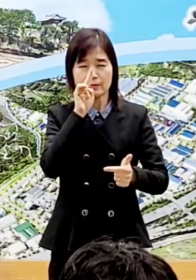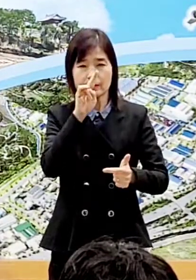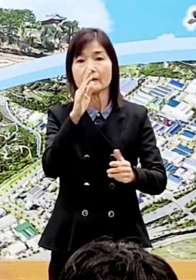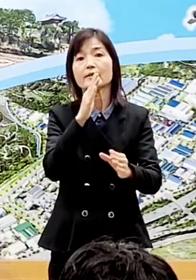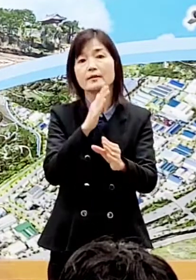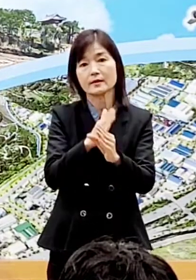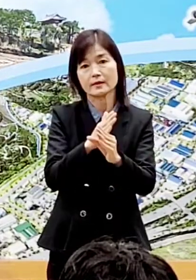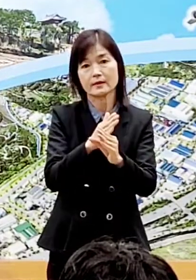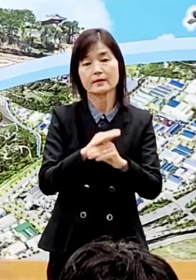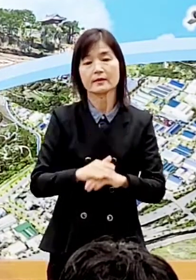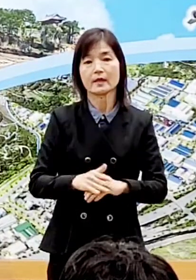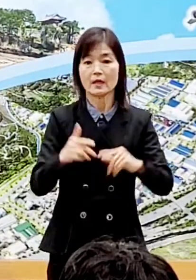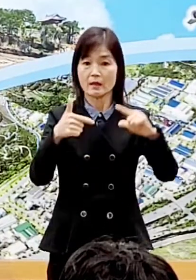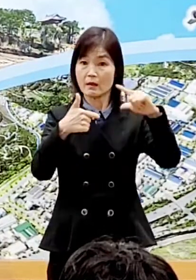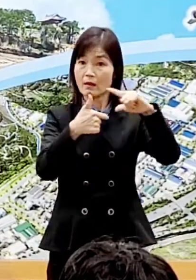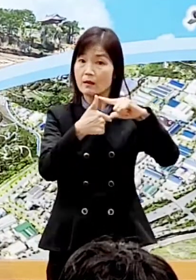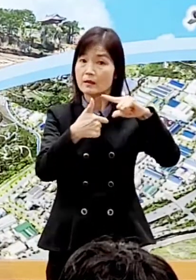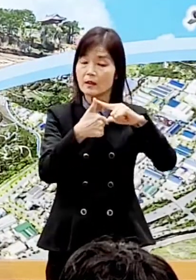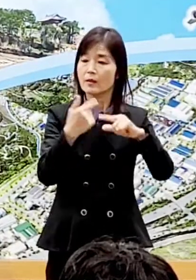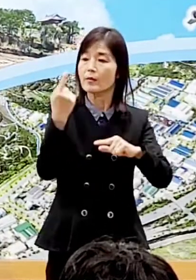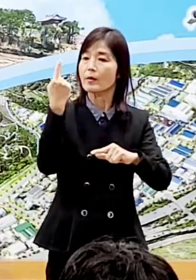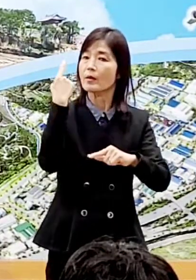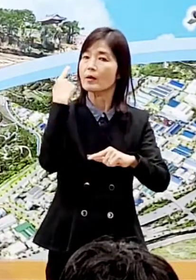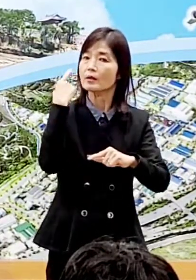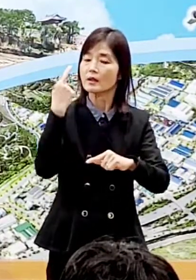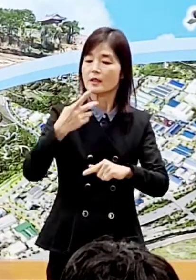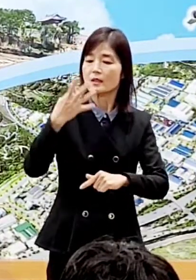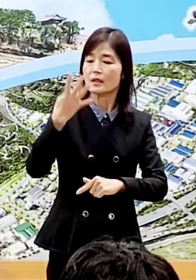있습니다. 경남도에서도 어제